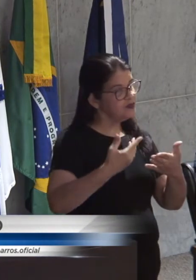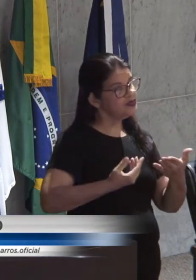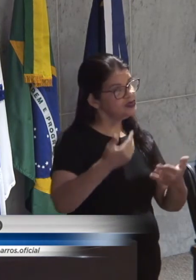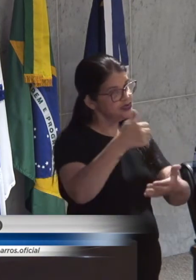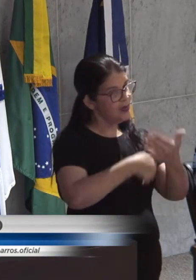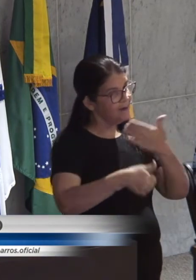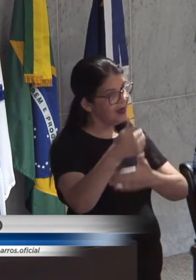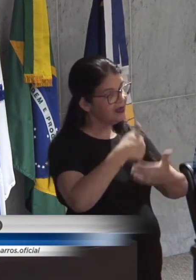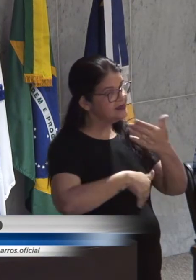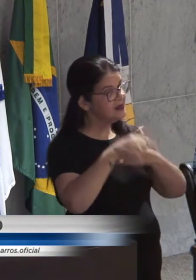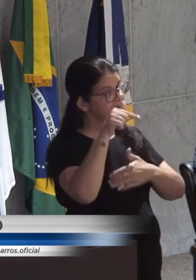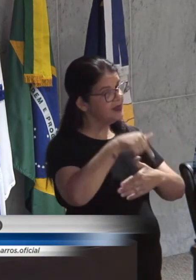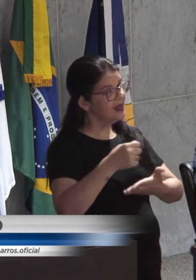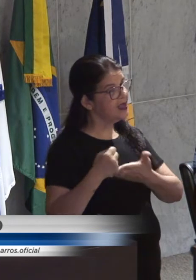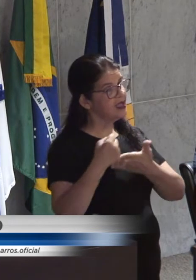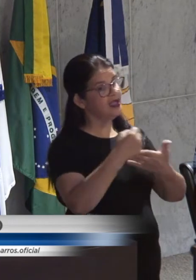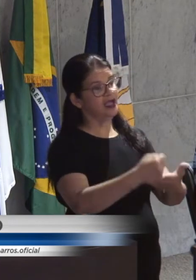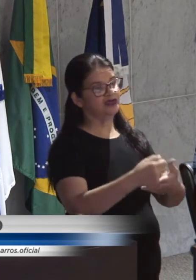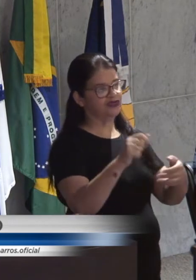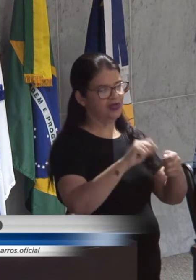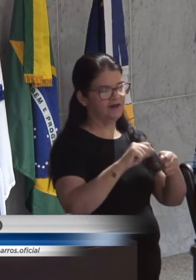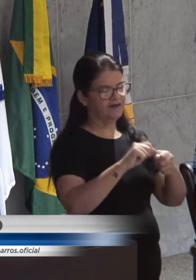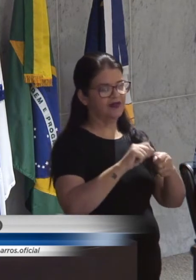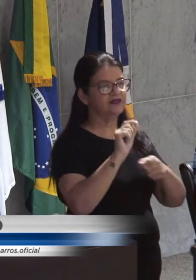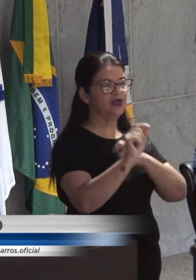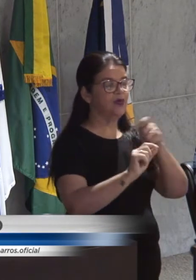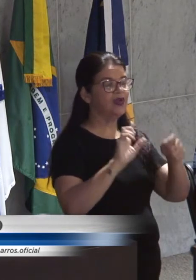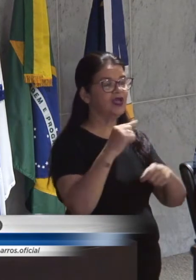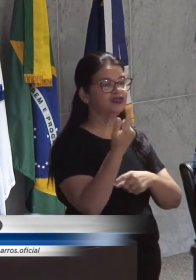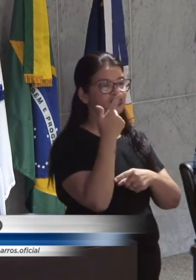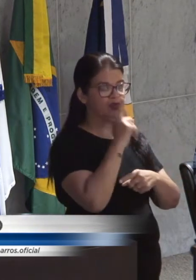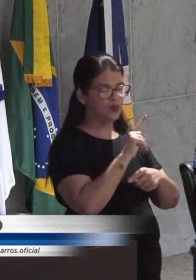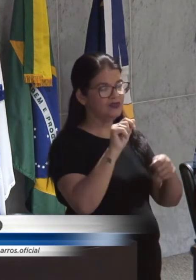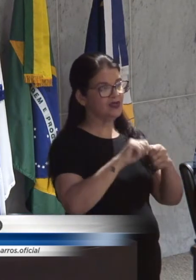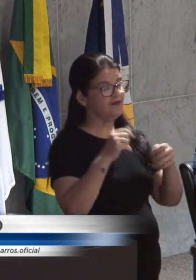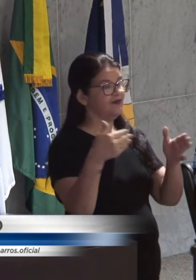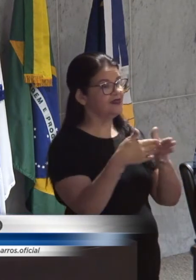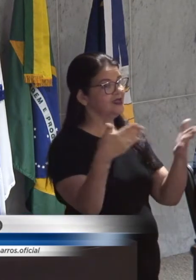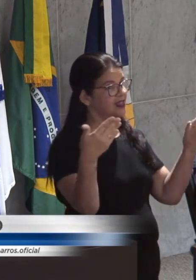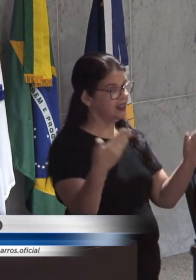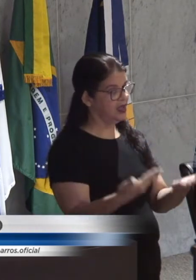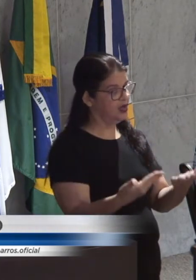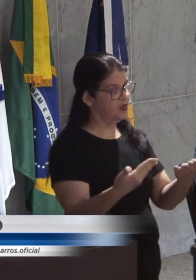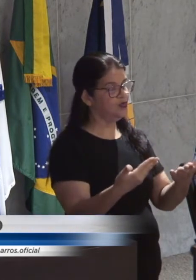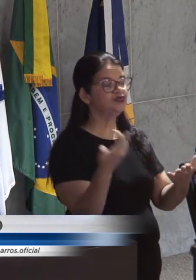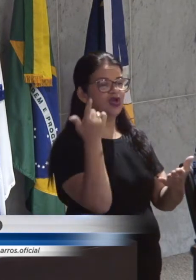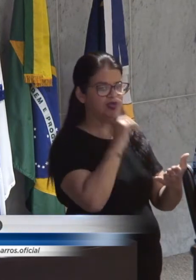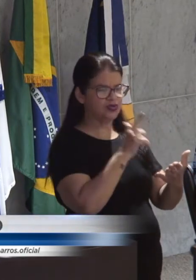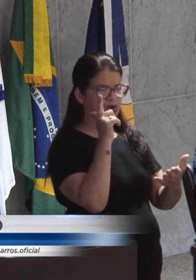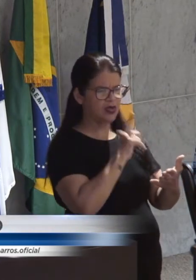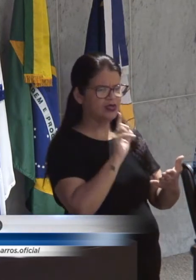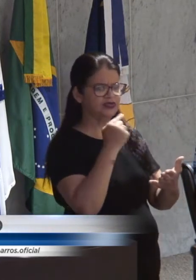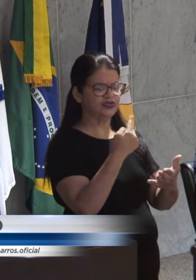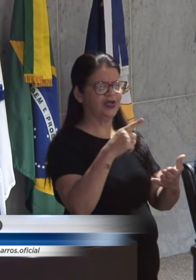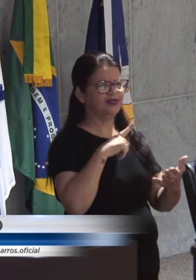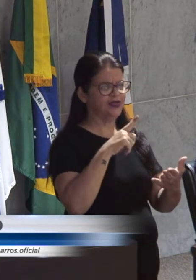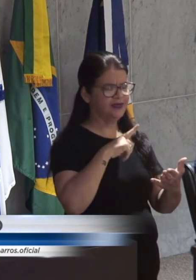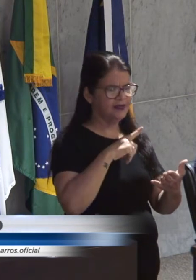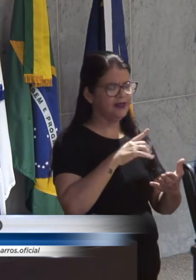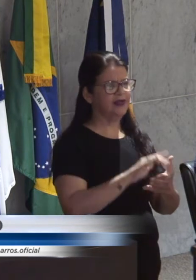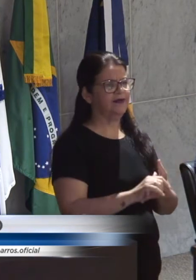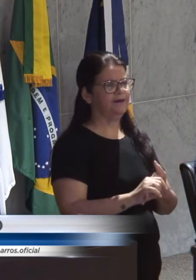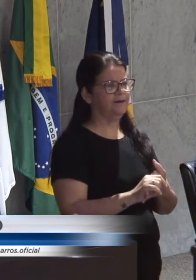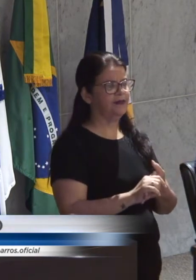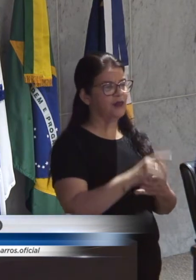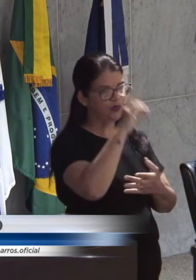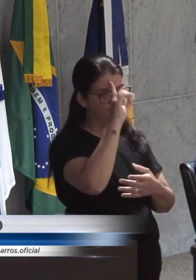que ajudaram a fazer o que a gente conseguiu fazer até hoje, as conquistas que a gente tem,